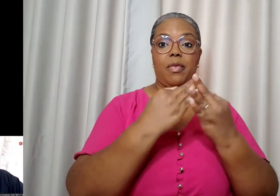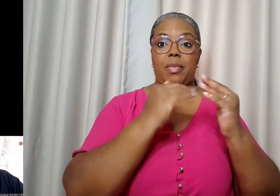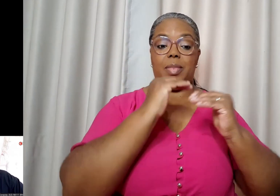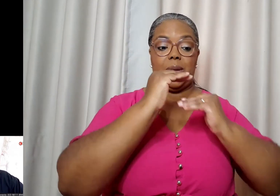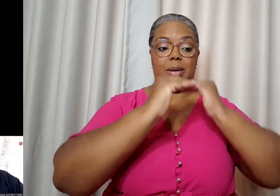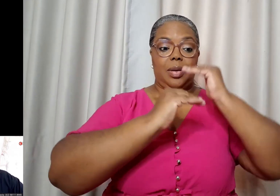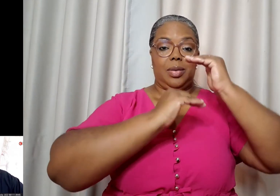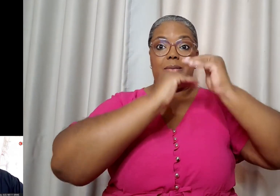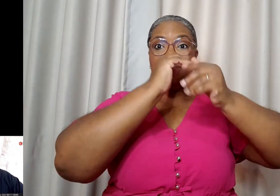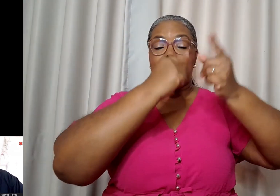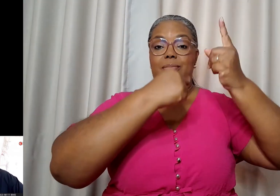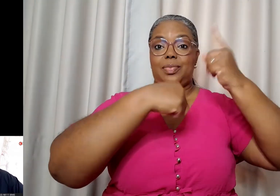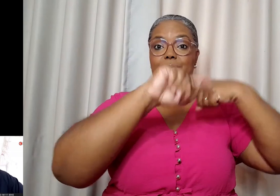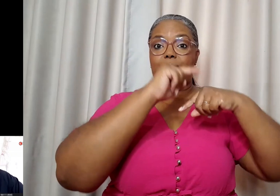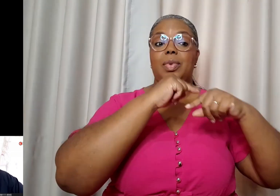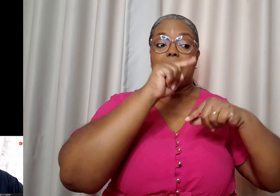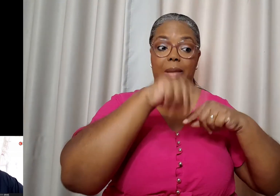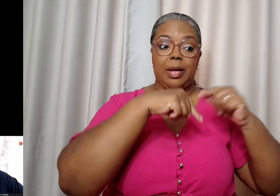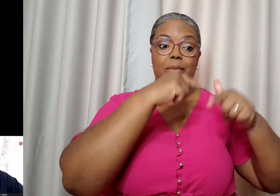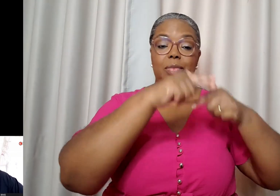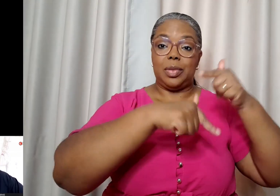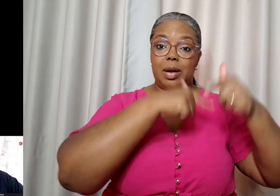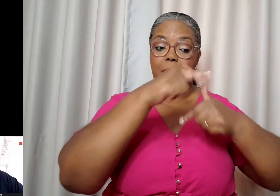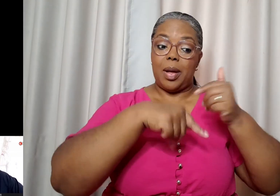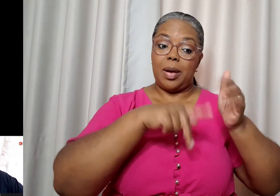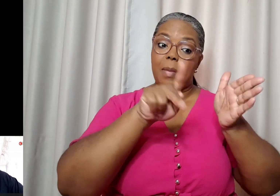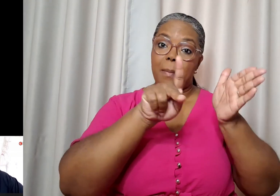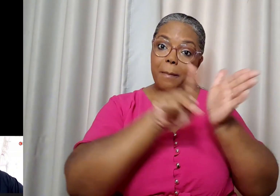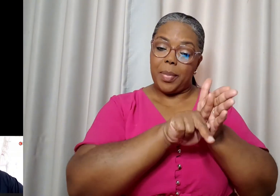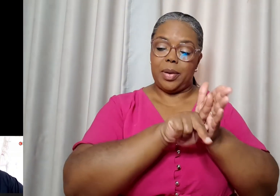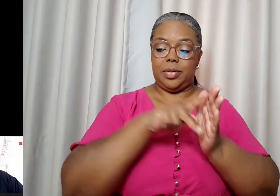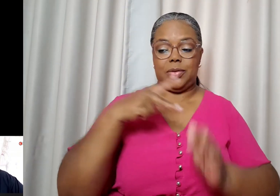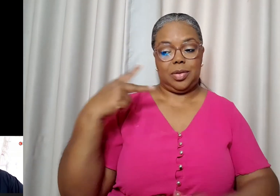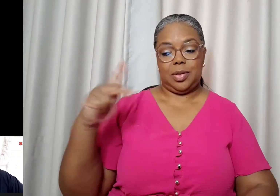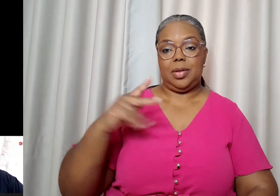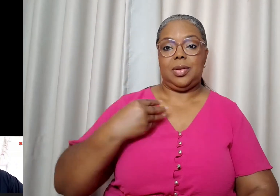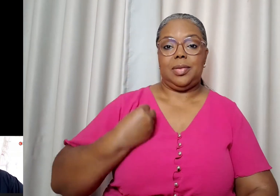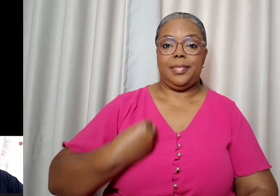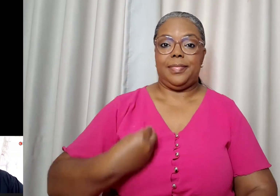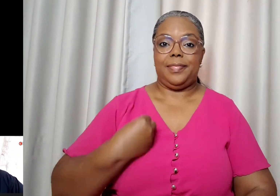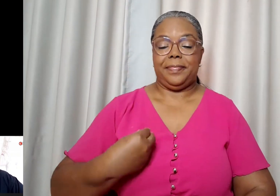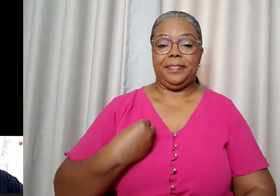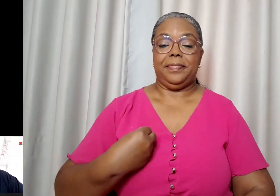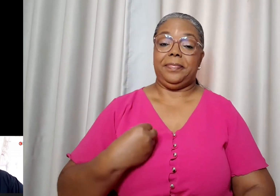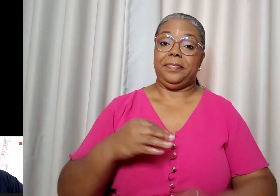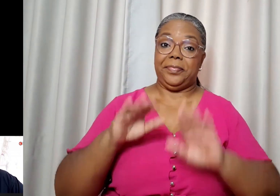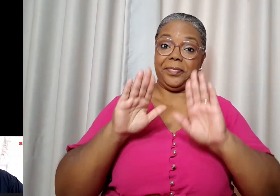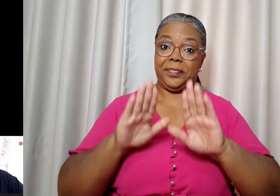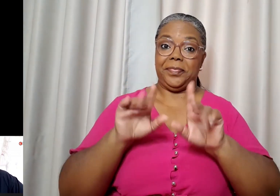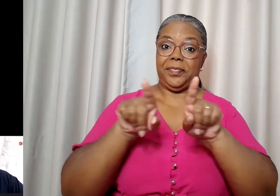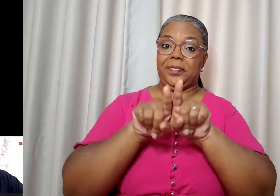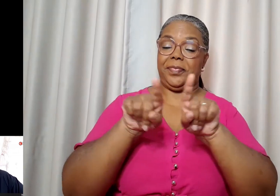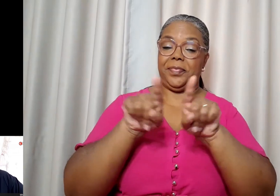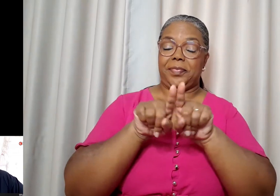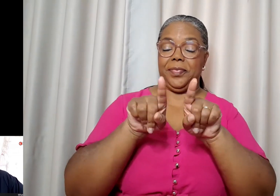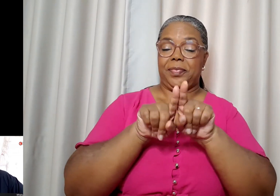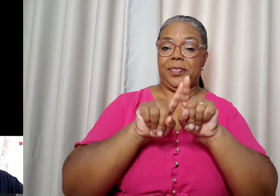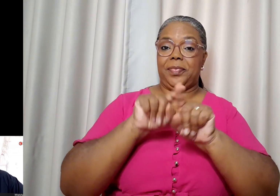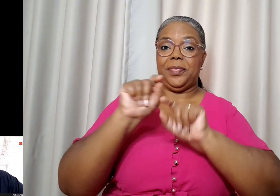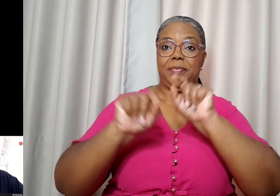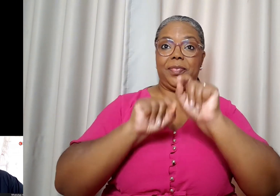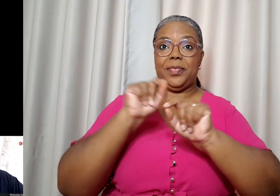o trabalho fazia parte da sua vida, mas também o temor ao